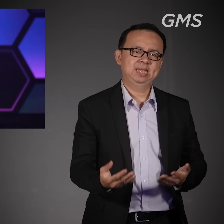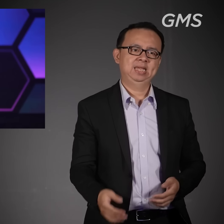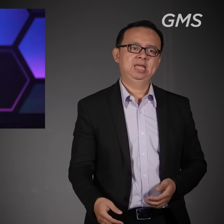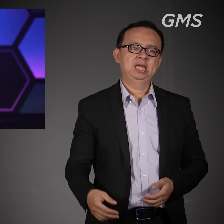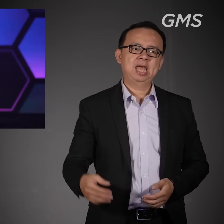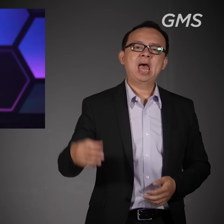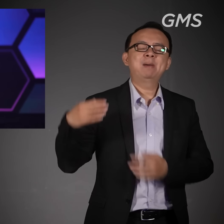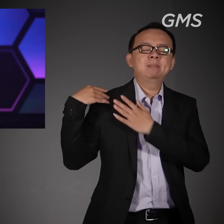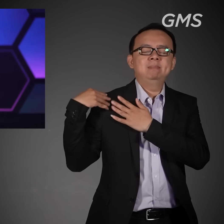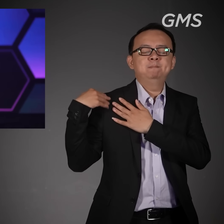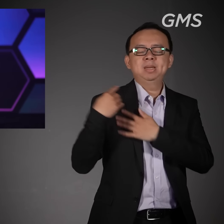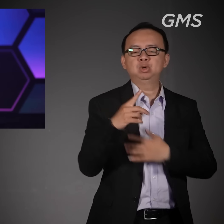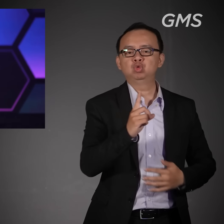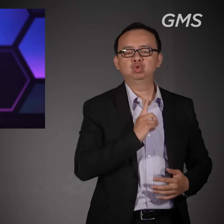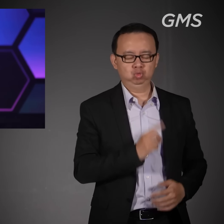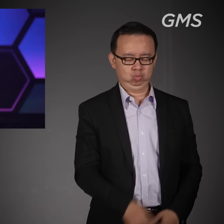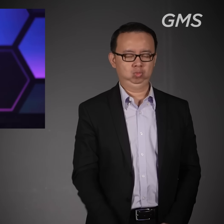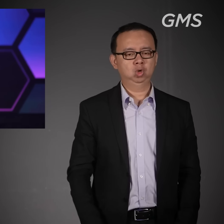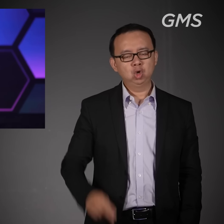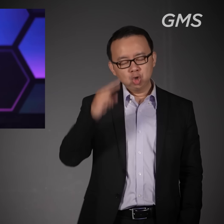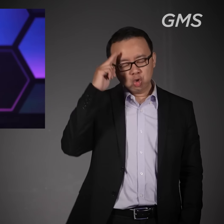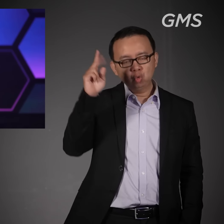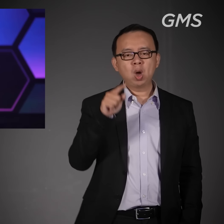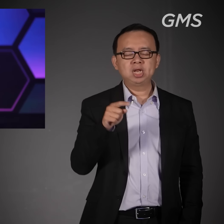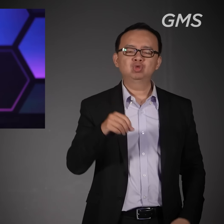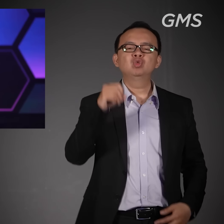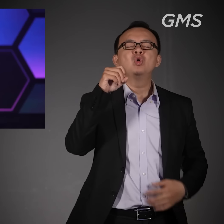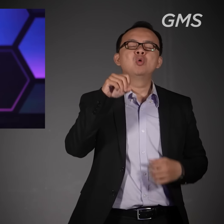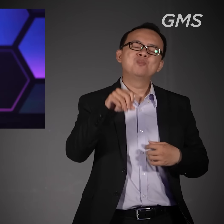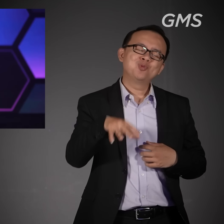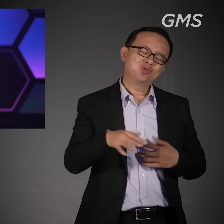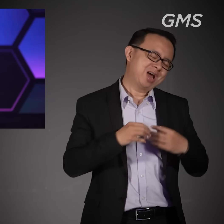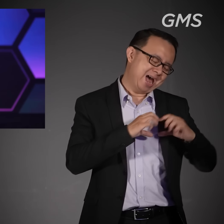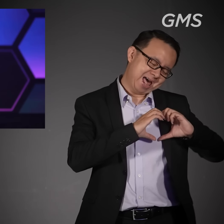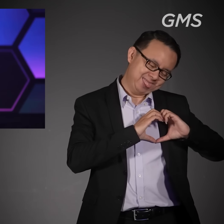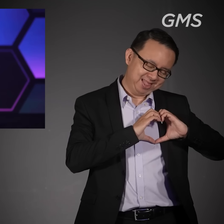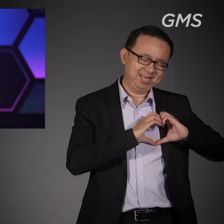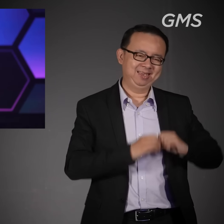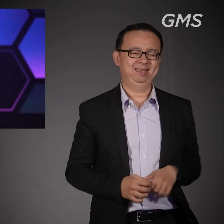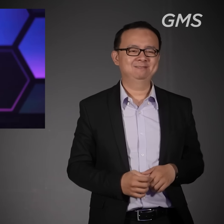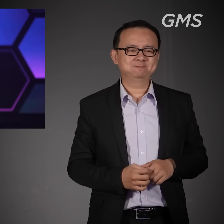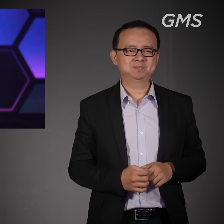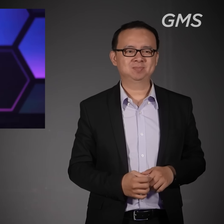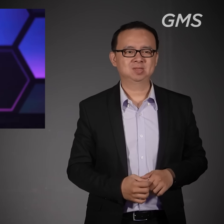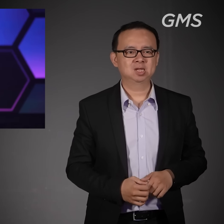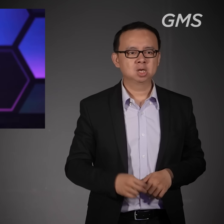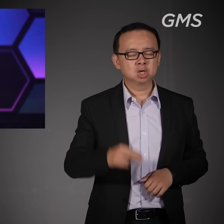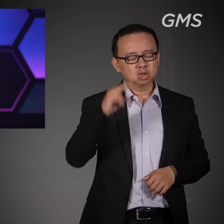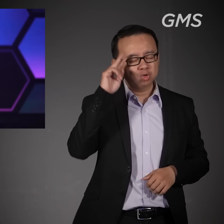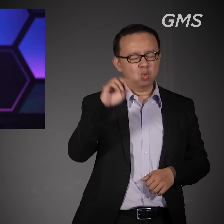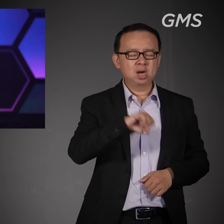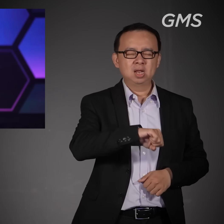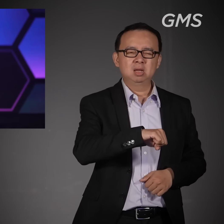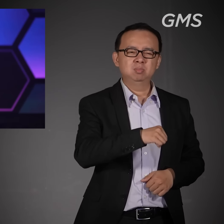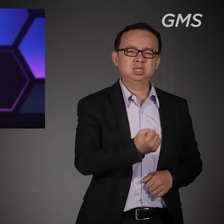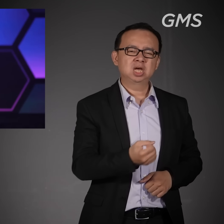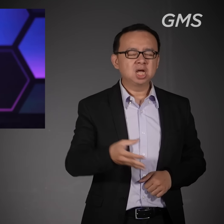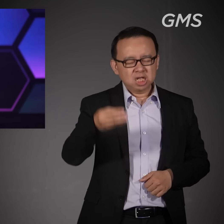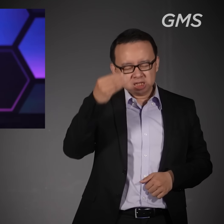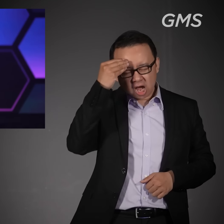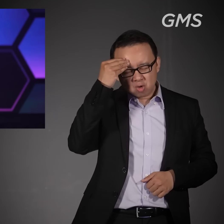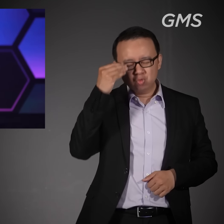hati, maha mengerti, pengertian luar biasa. Dia sanggup memahami bahwa kita ini hanyalah debu dan